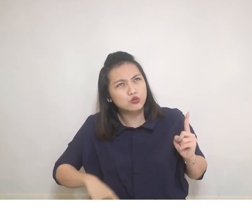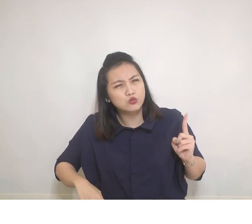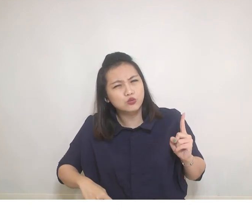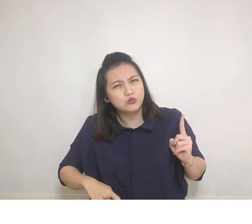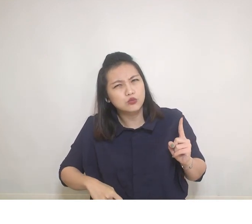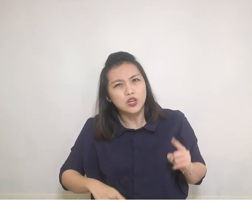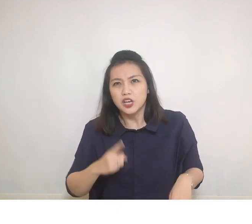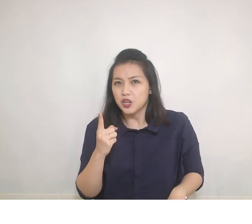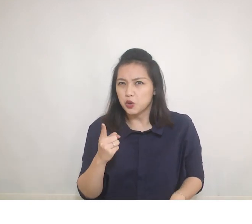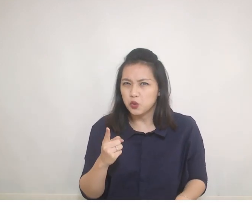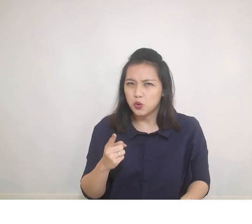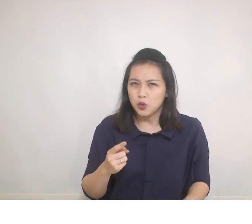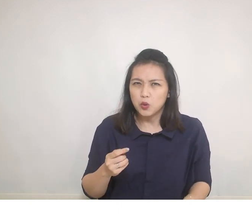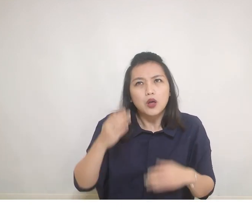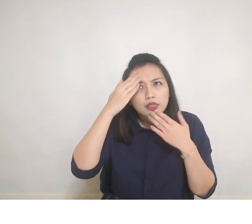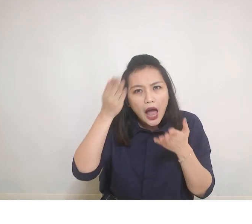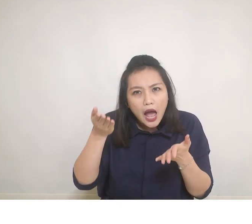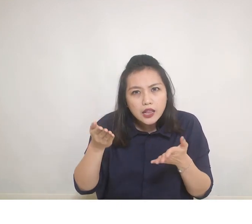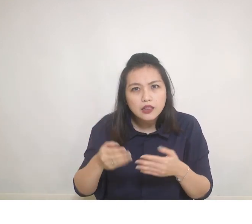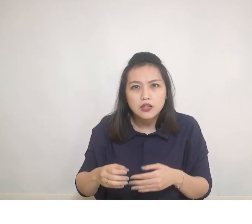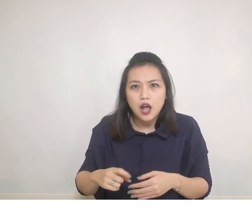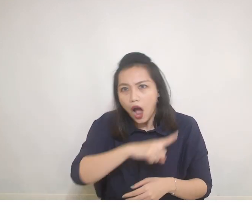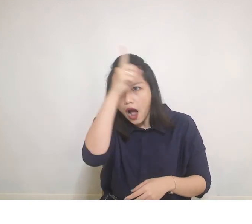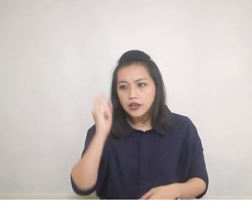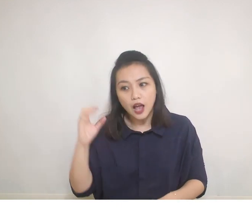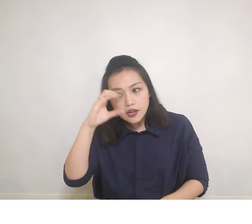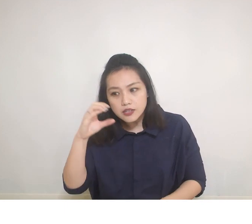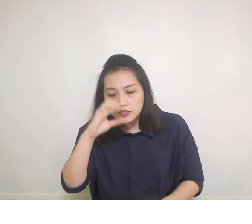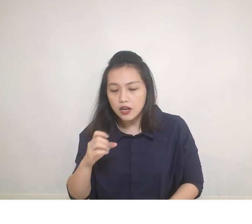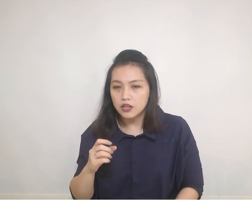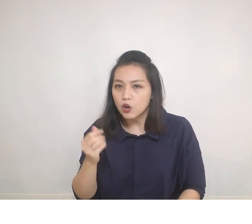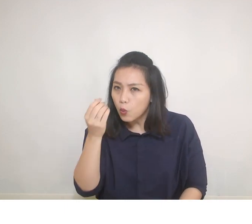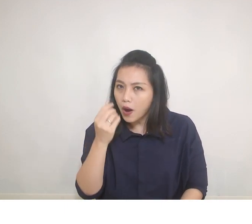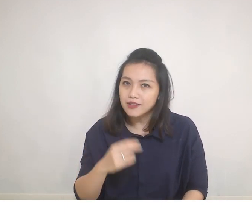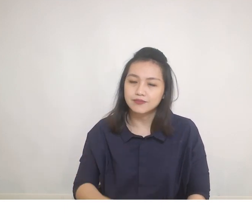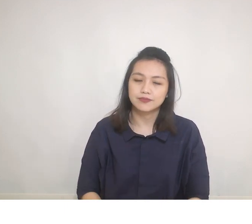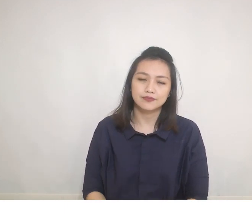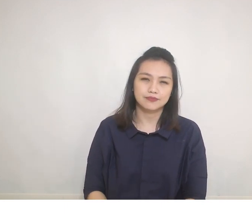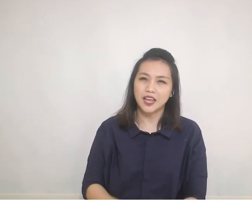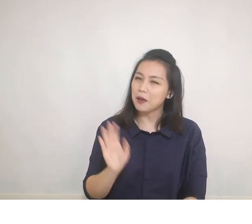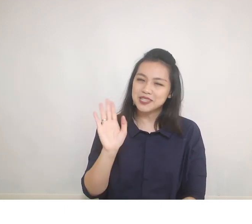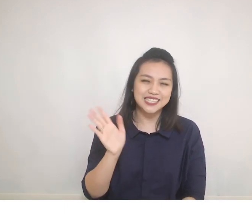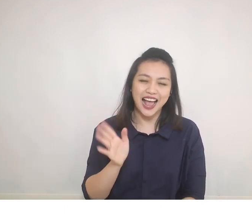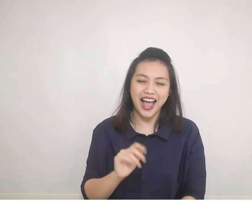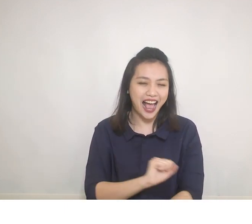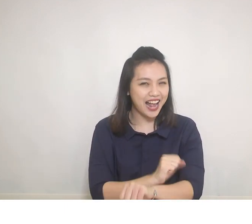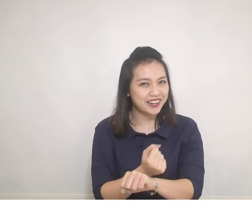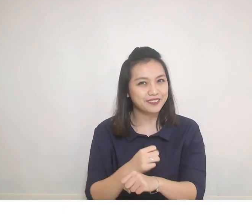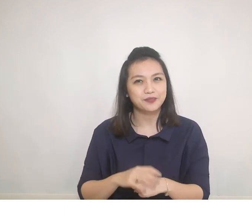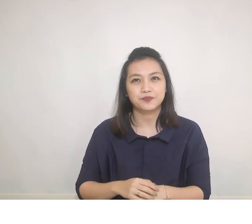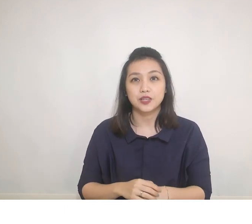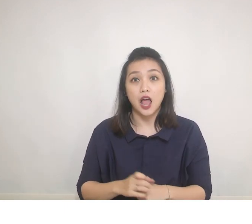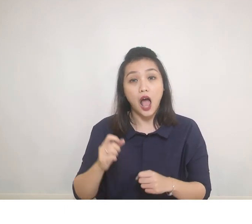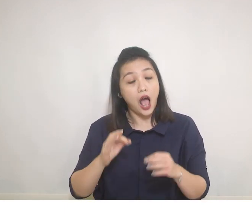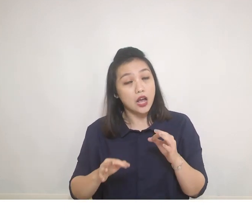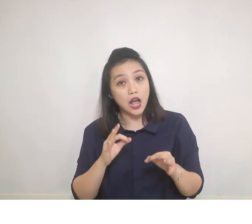mendedikasikan hidupnya untuk uang. Kalau enggak, berarti salah satu katanya, ada yang dikasihi, ada yang dibenci. Jika engkau lebih mengasihi uang,